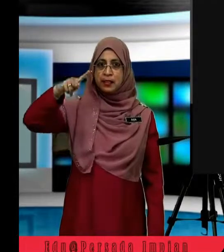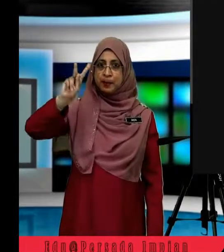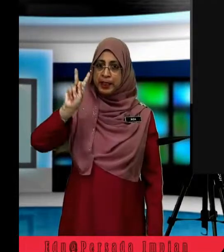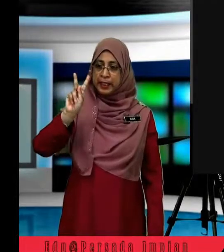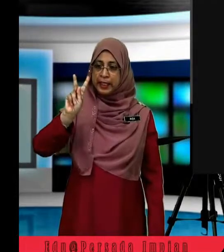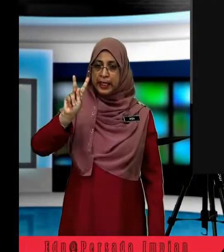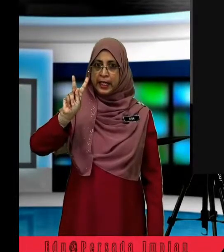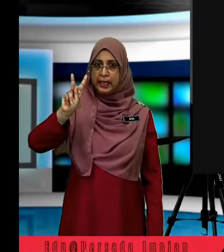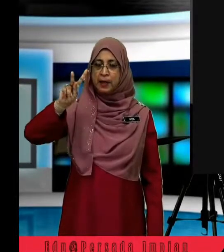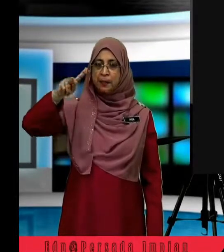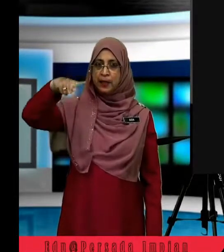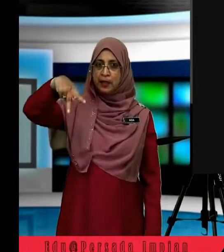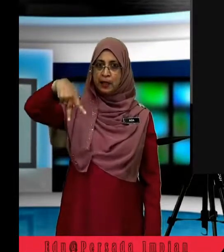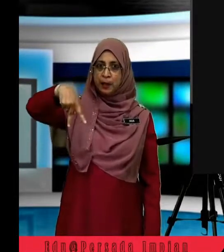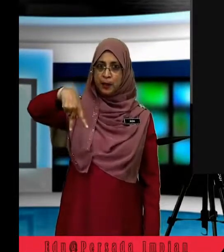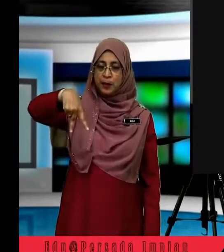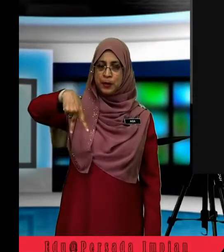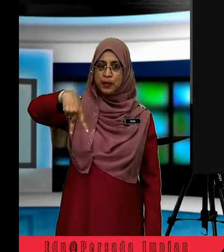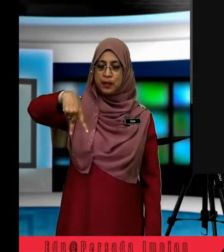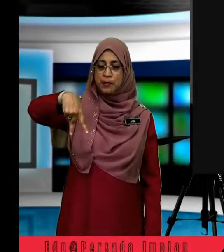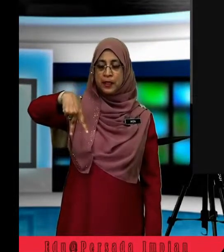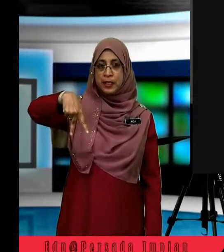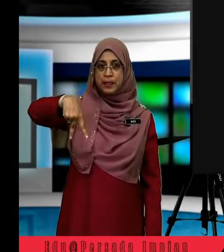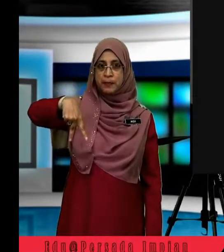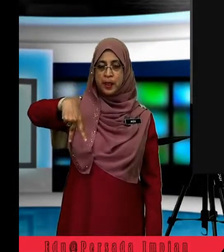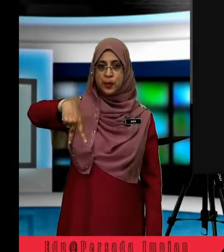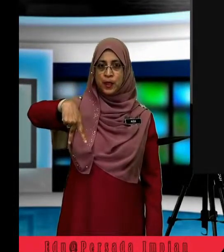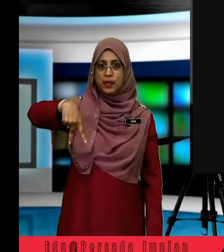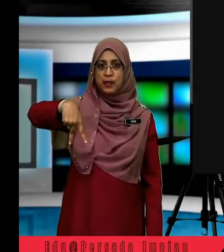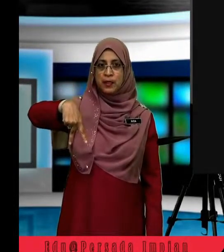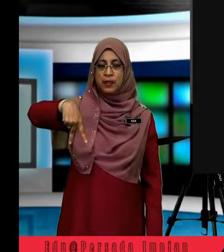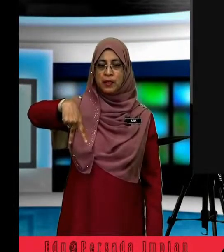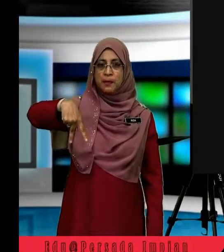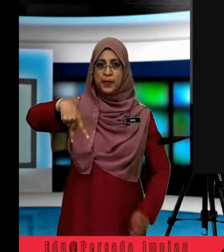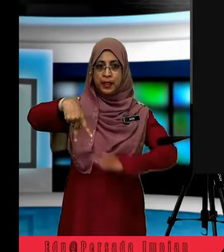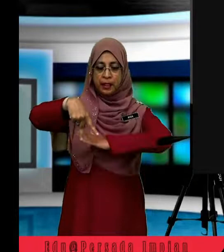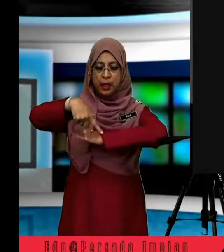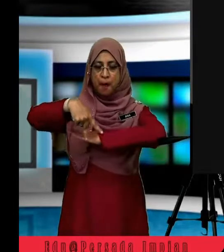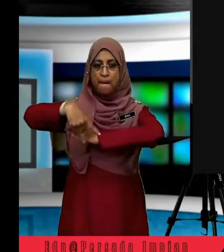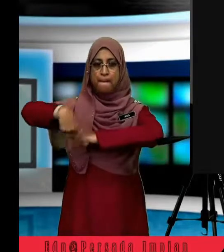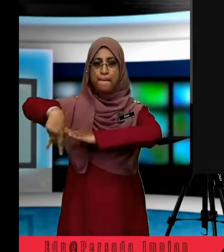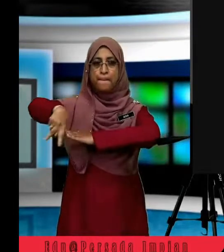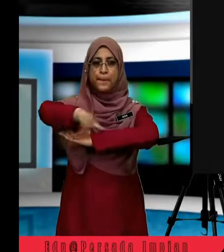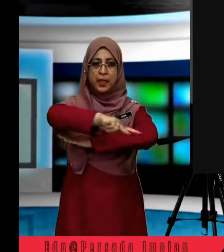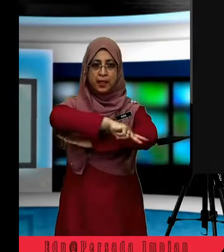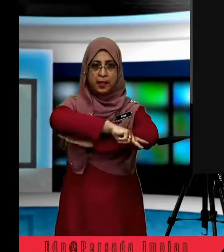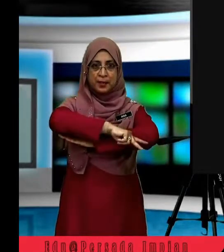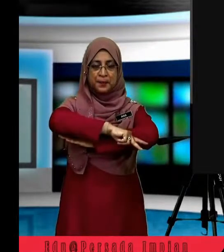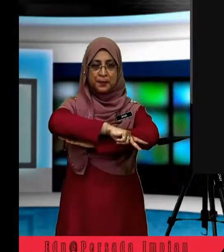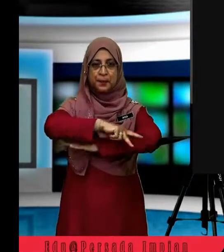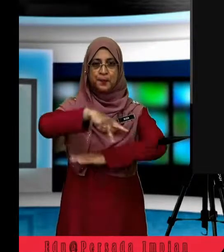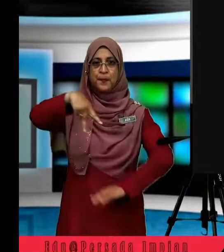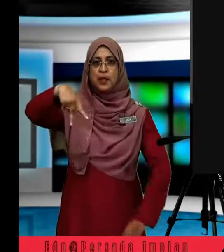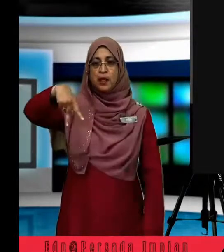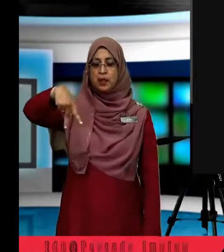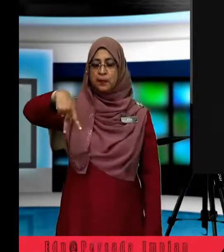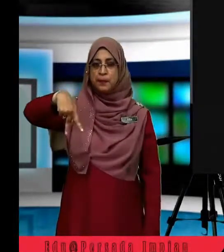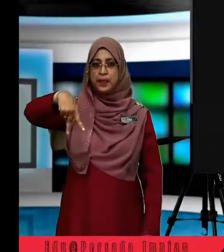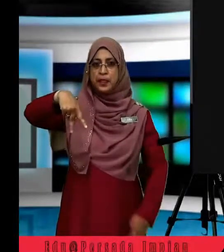Mig33 tapi di dari di bawah di Padang